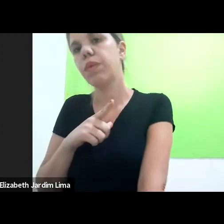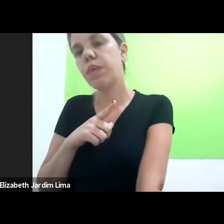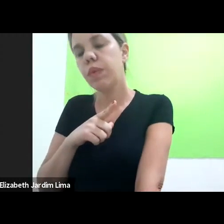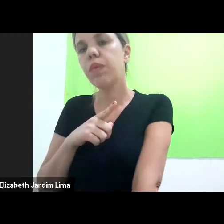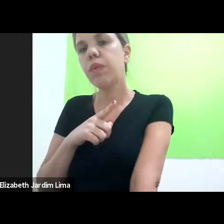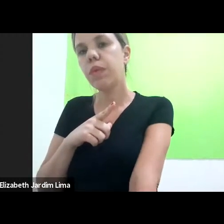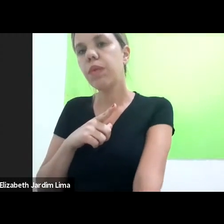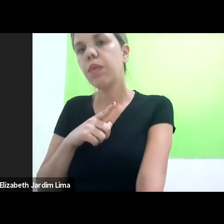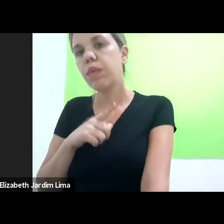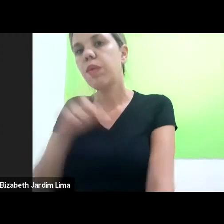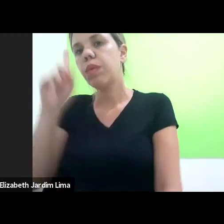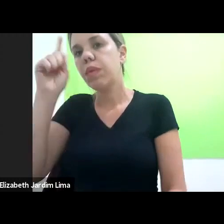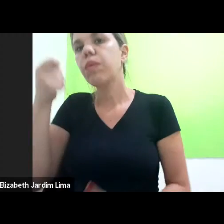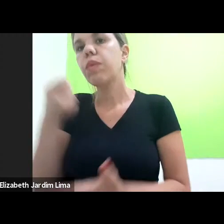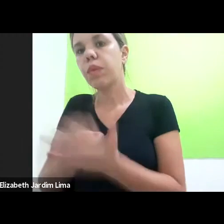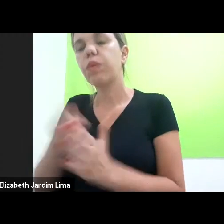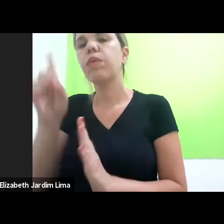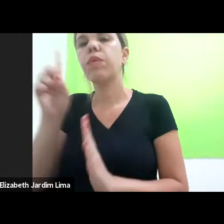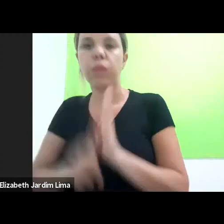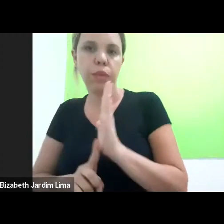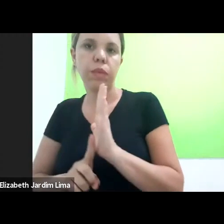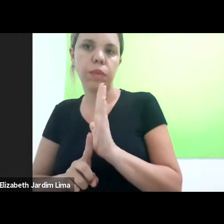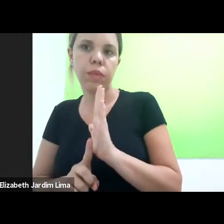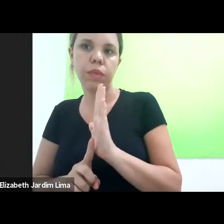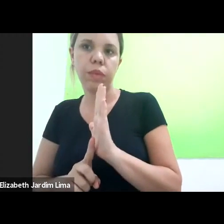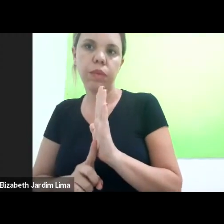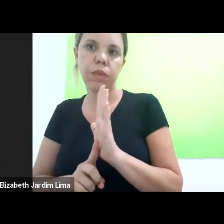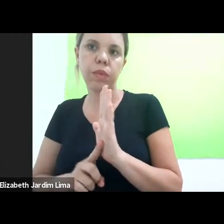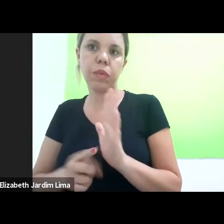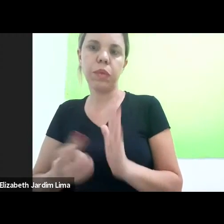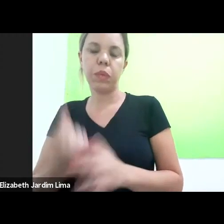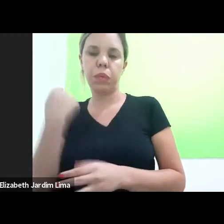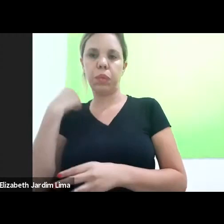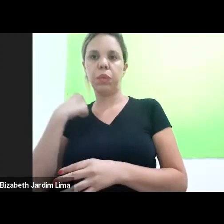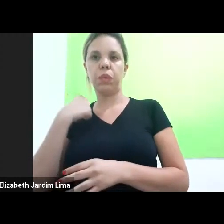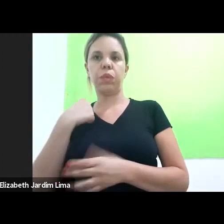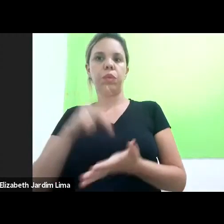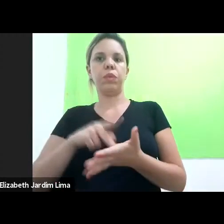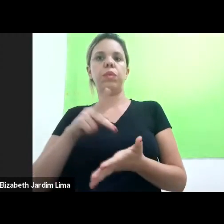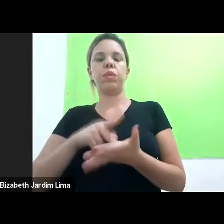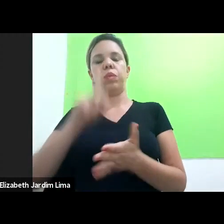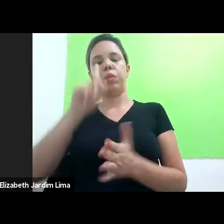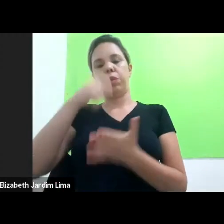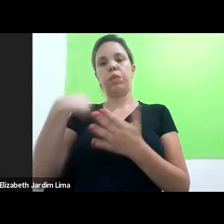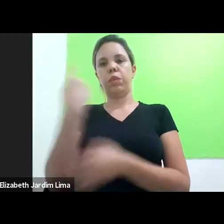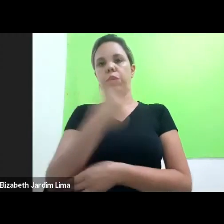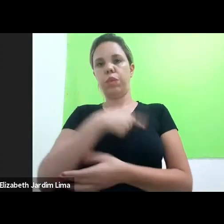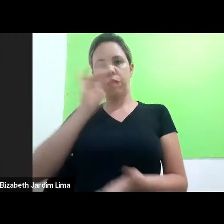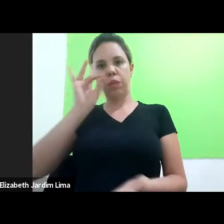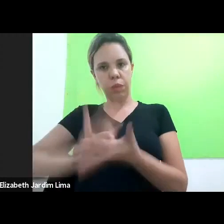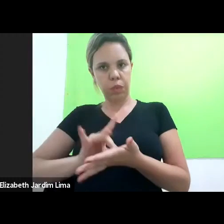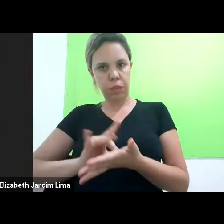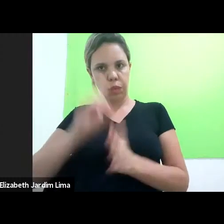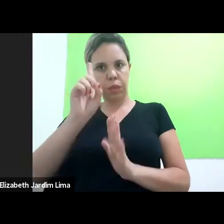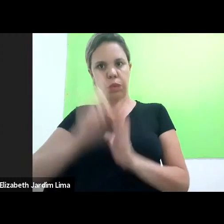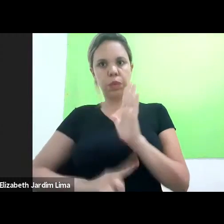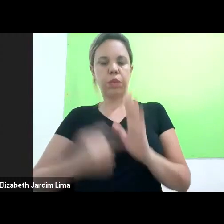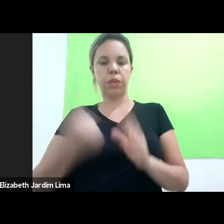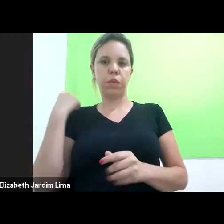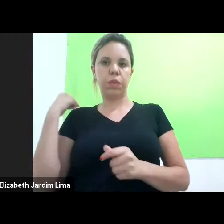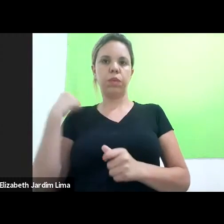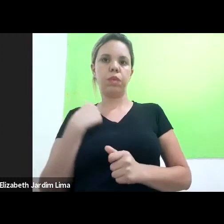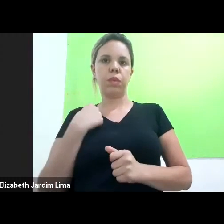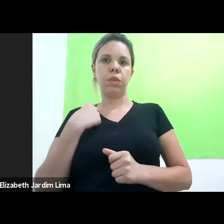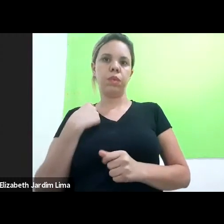para garantir esse direito, que na verdade já era nos garantido, para a efetivação desse direito.